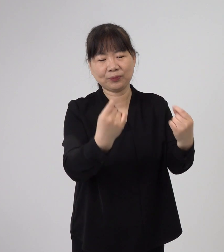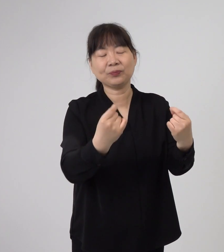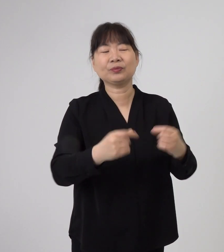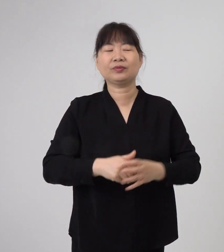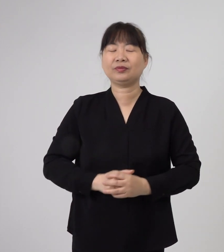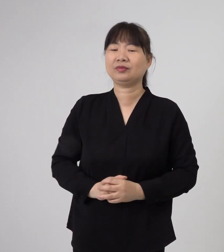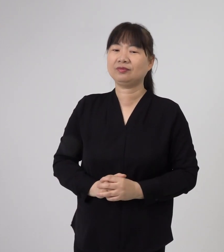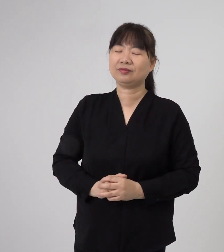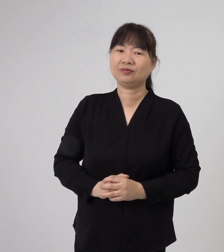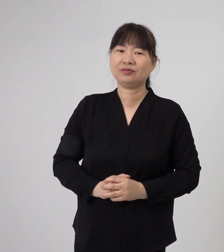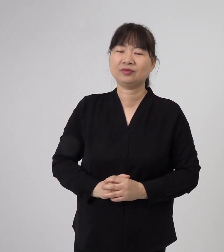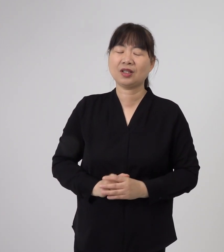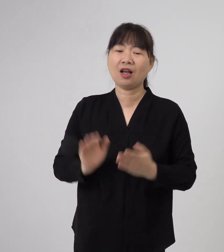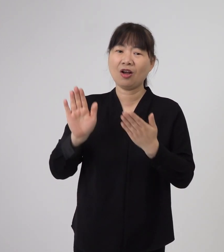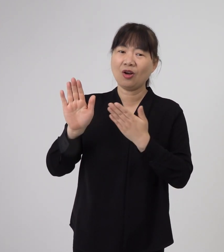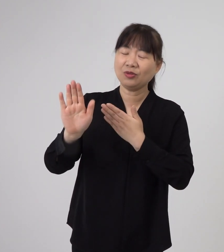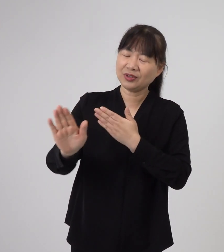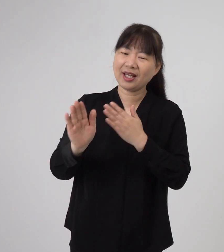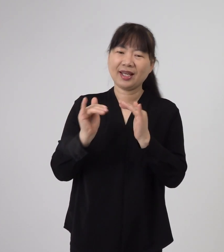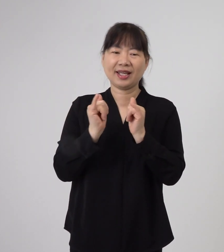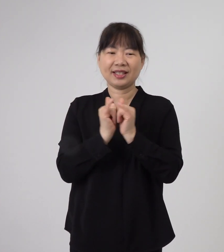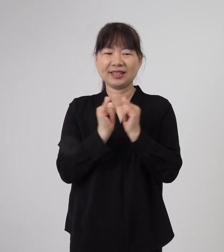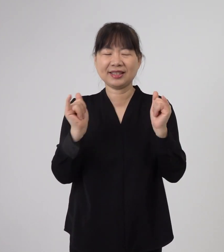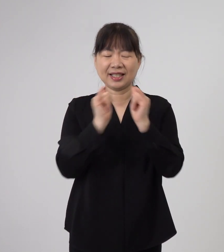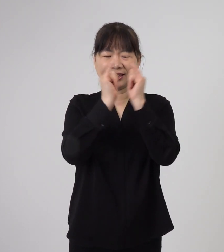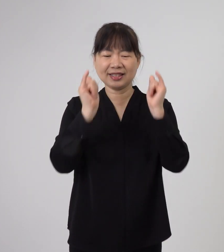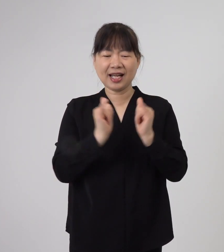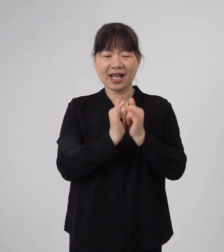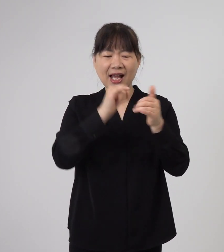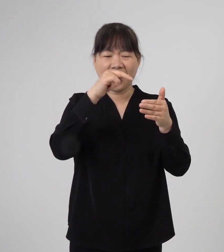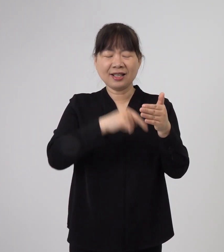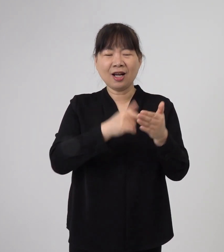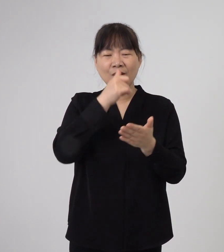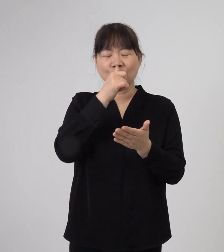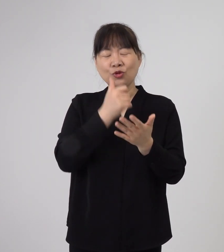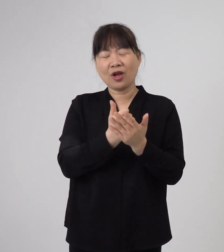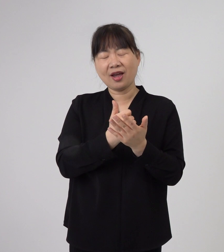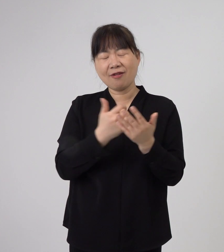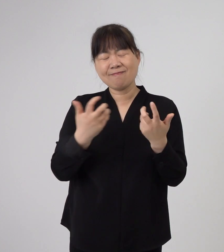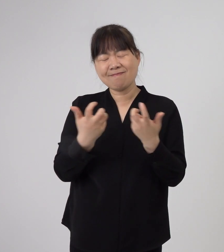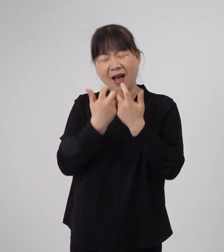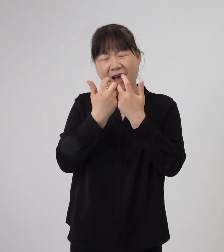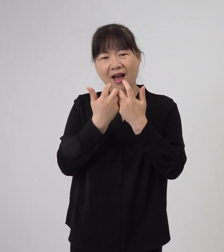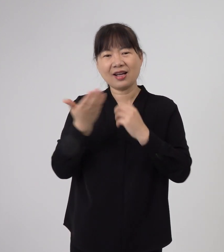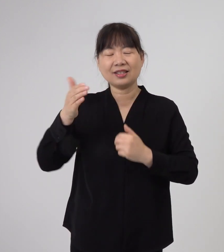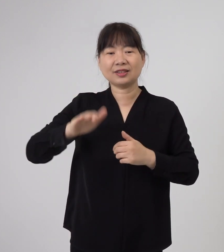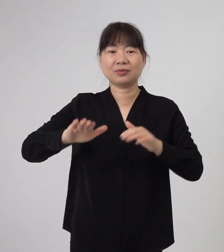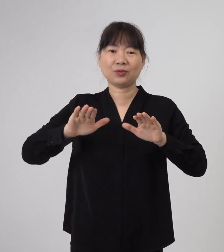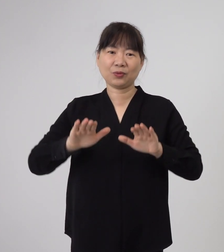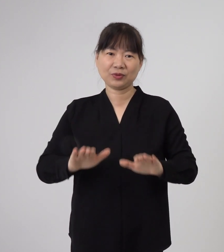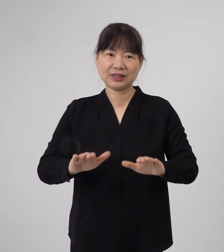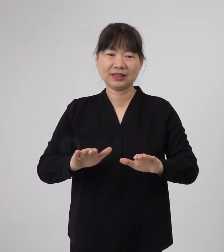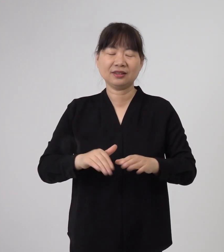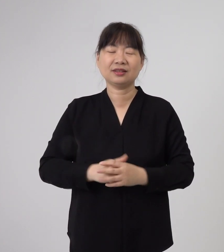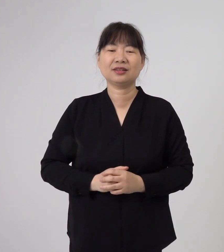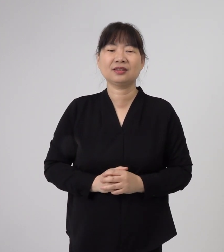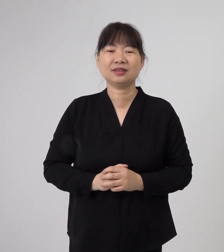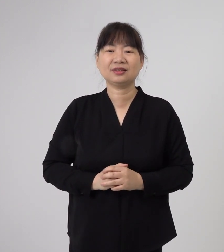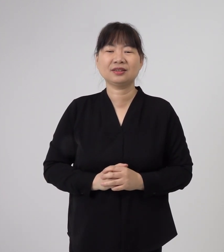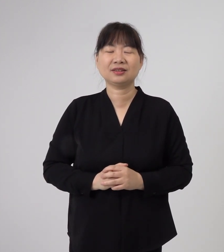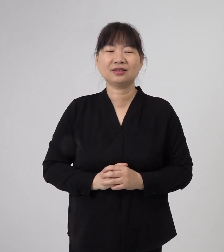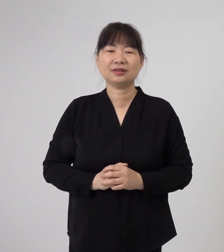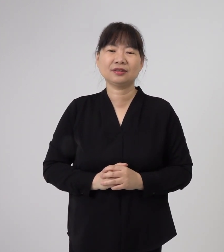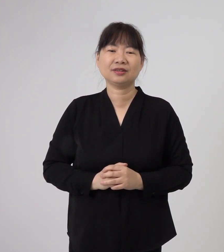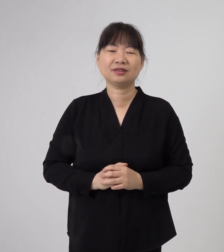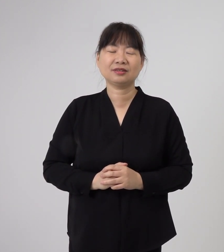그리고 그 이후에도 많은 인간사에 죄가 뒤범벅이 되어 있었음에도 불구하고 오늘 그것도